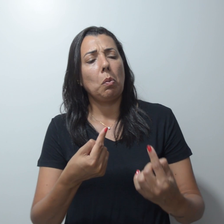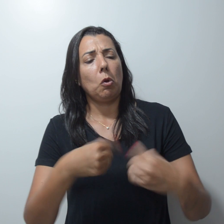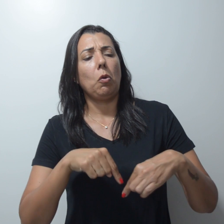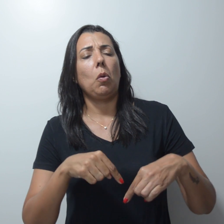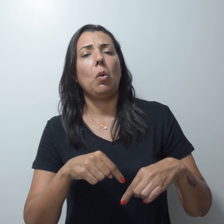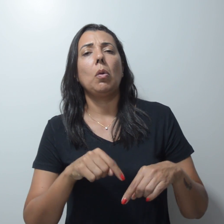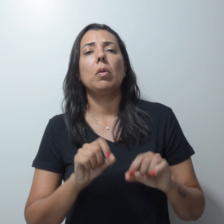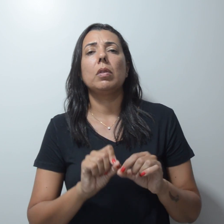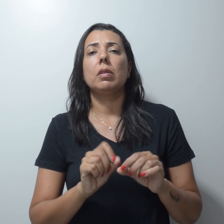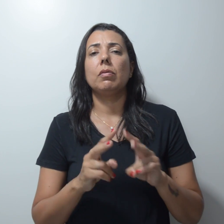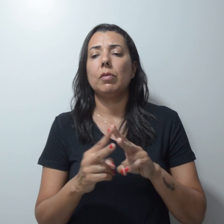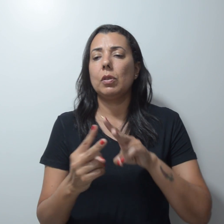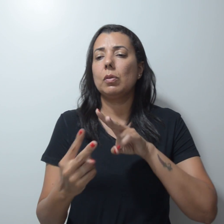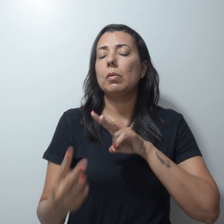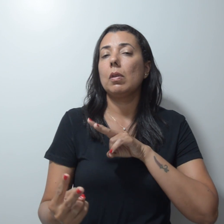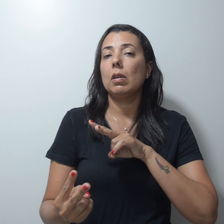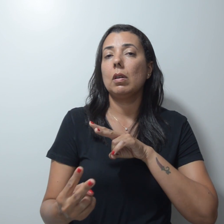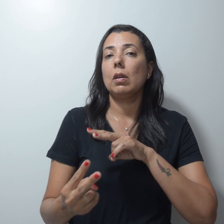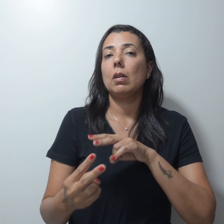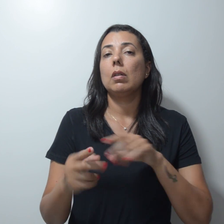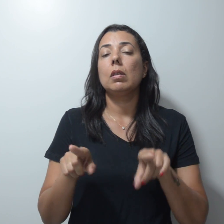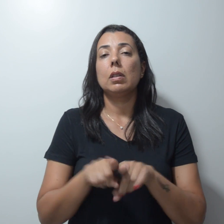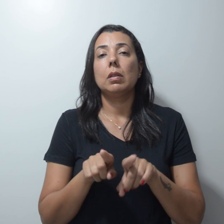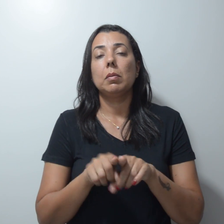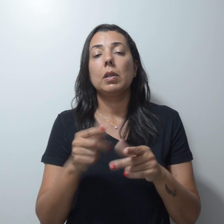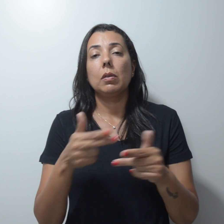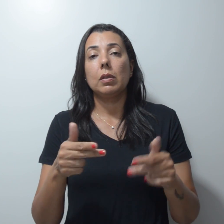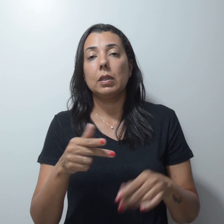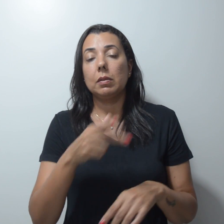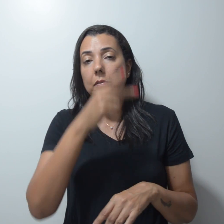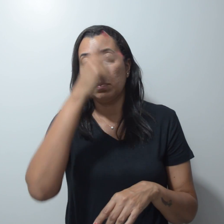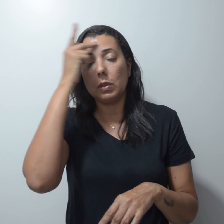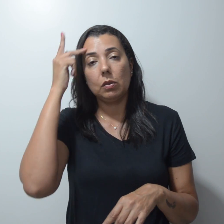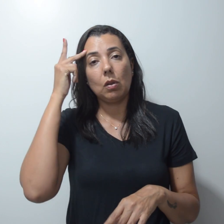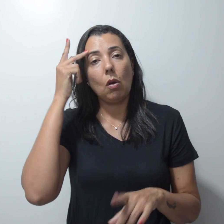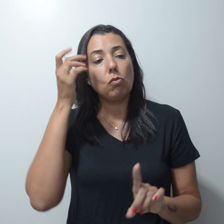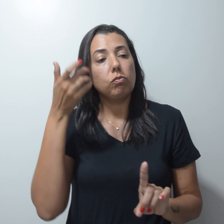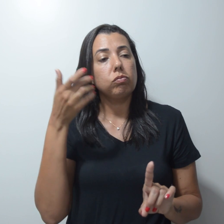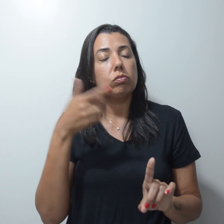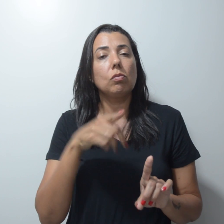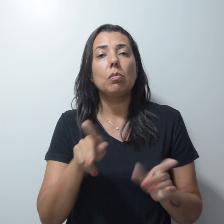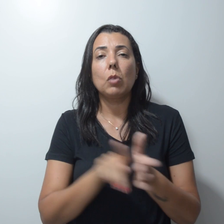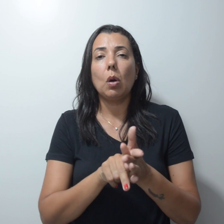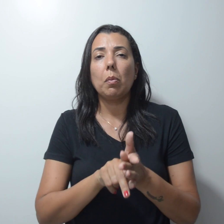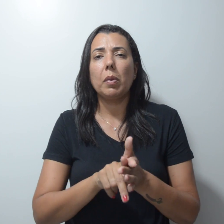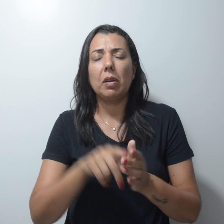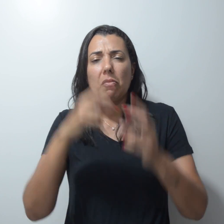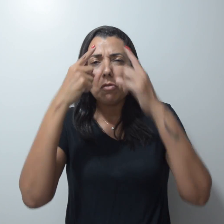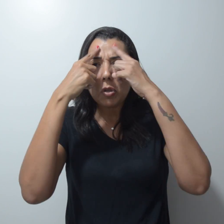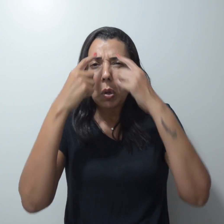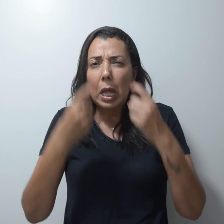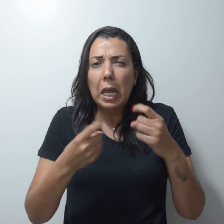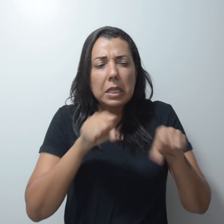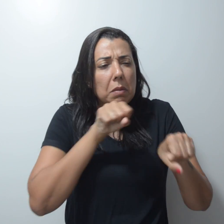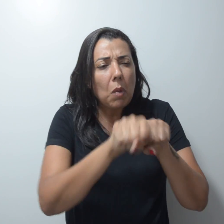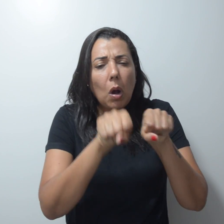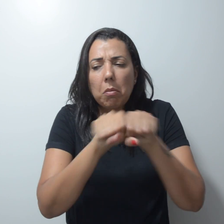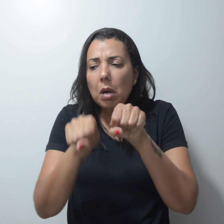ameaças virtuais, intimidações pessoais, agressões físicas, assassinatos e